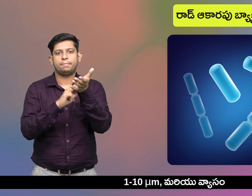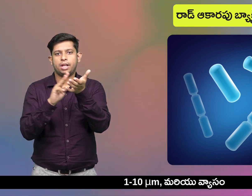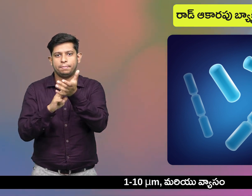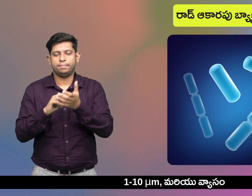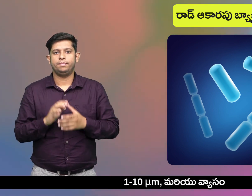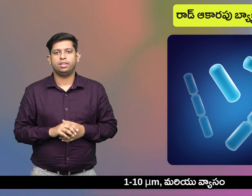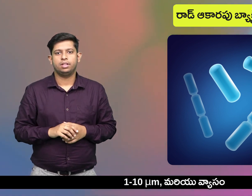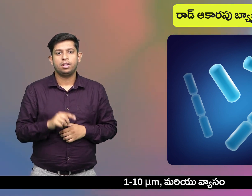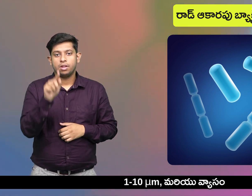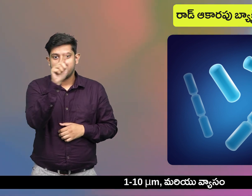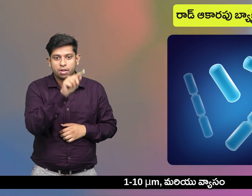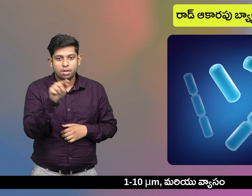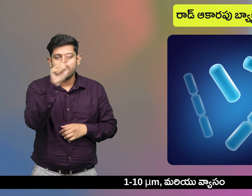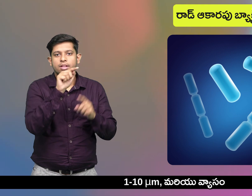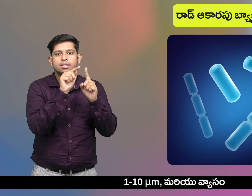మైక్రోమీటర్లు మరియు వ్యాసం